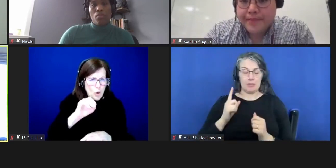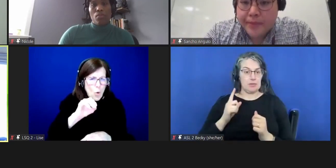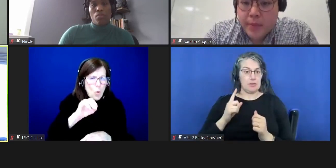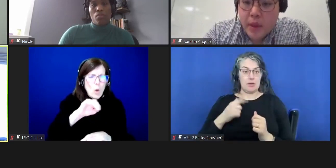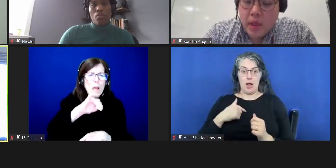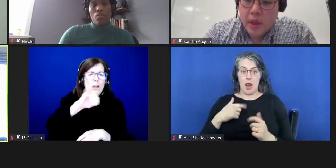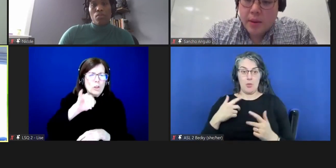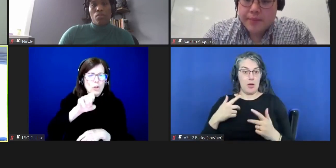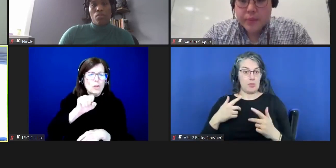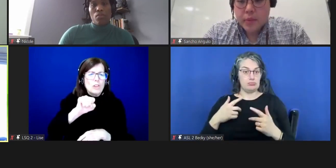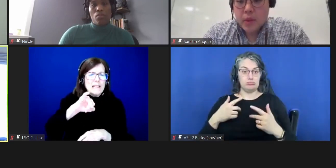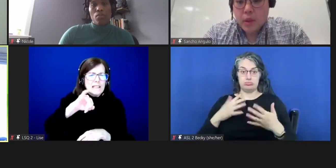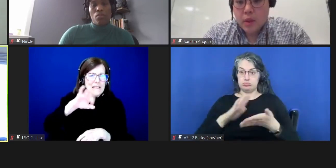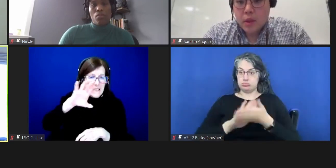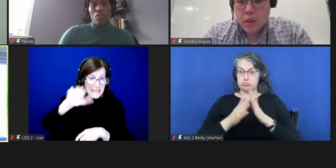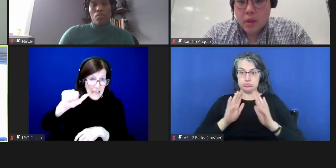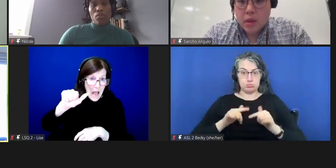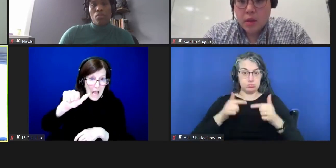Et on pourrait peut-être commencer.